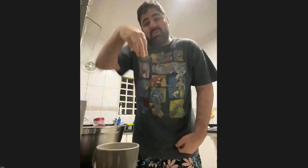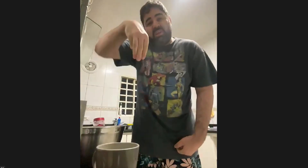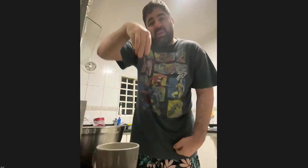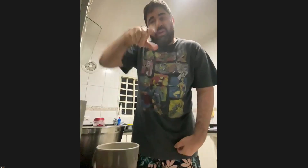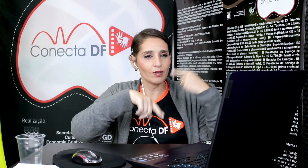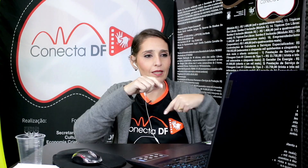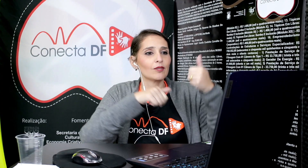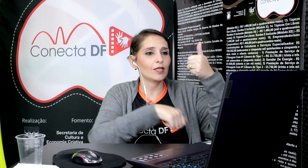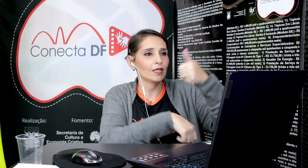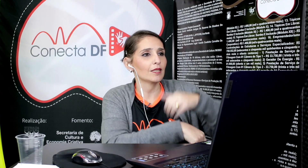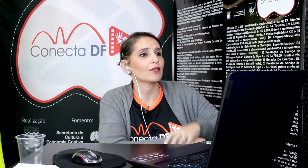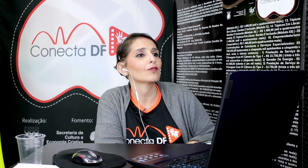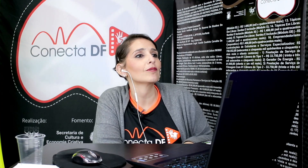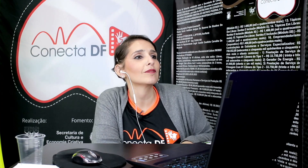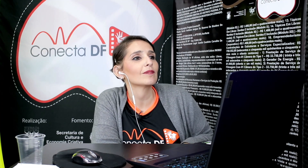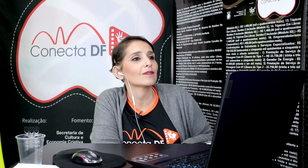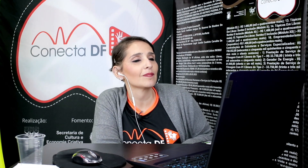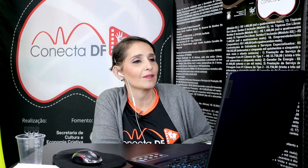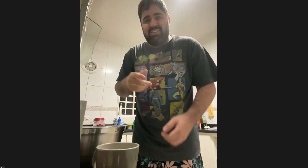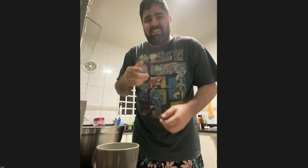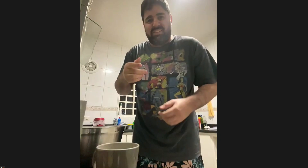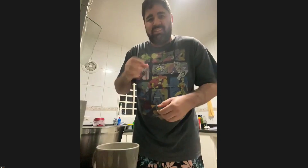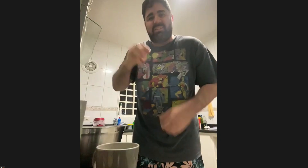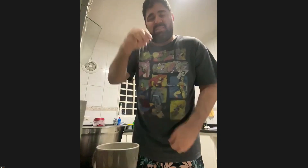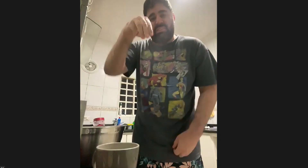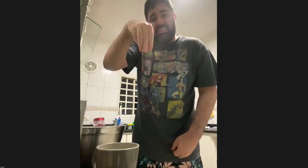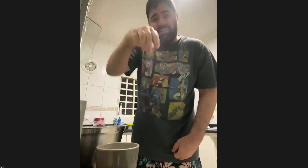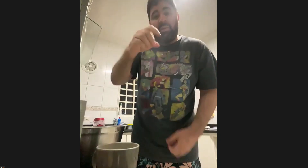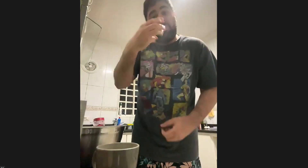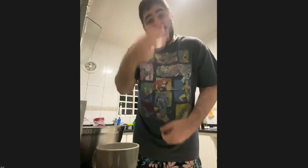Espera aí, vamos voltar ao Cleiton, isso.